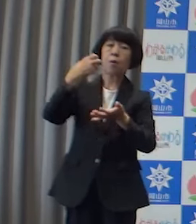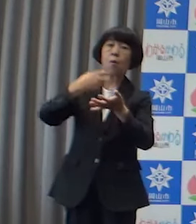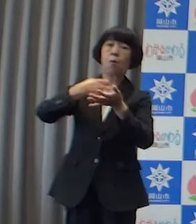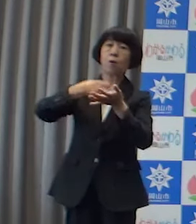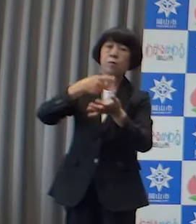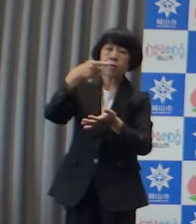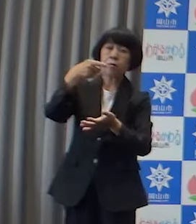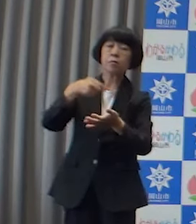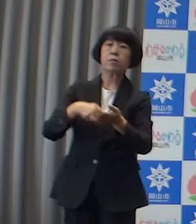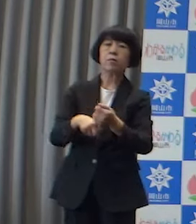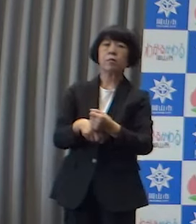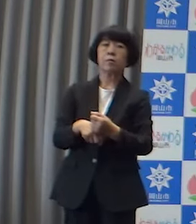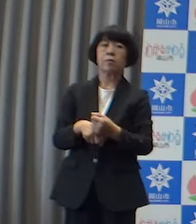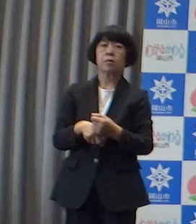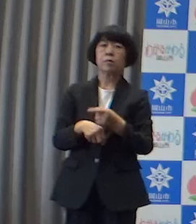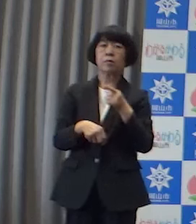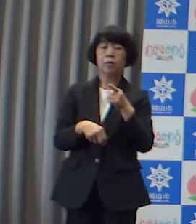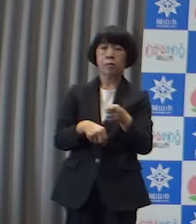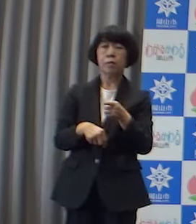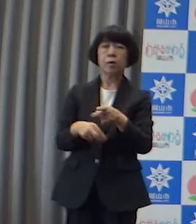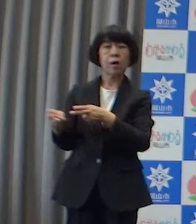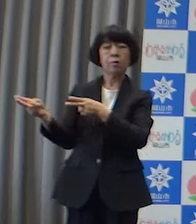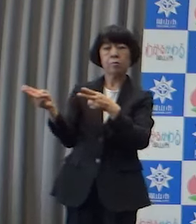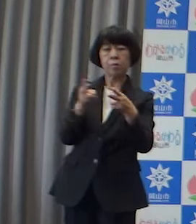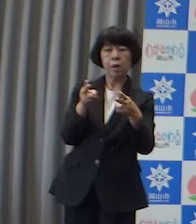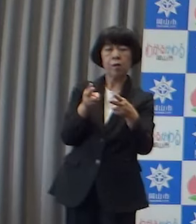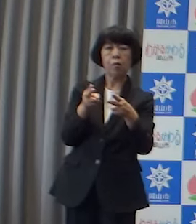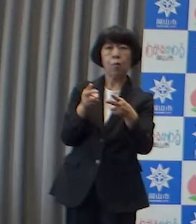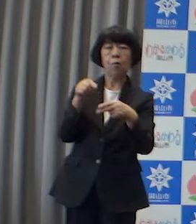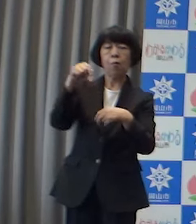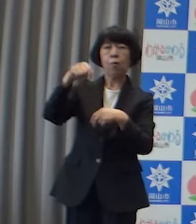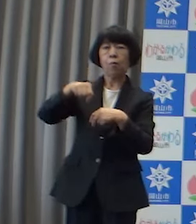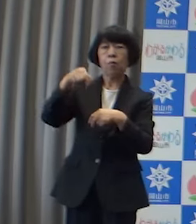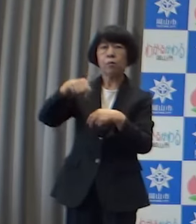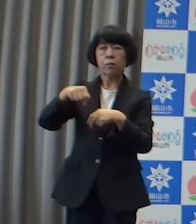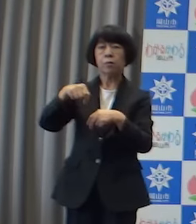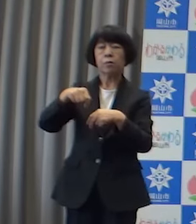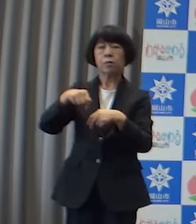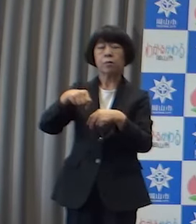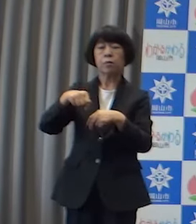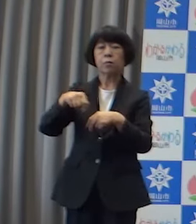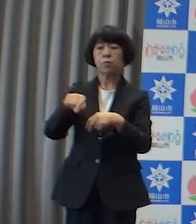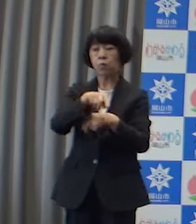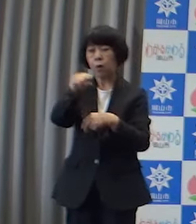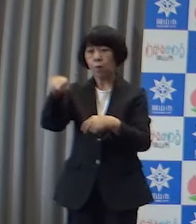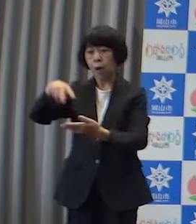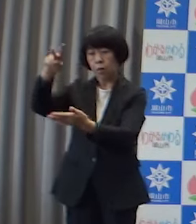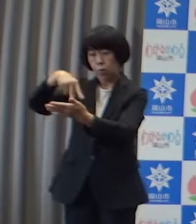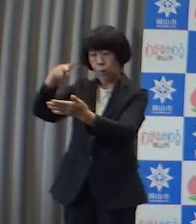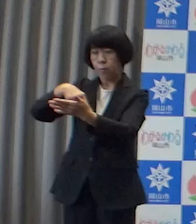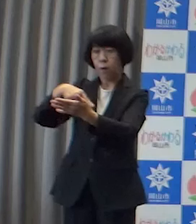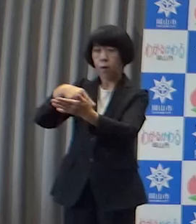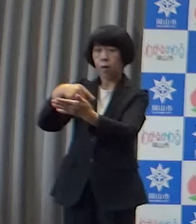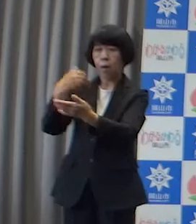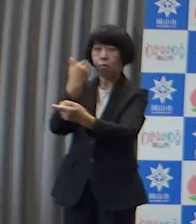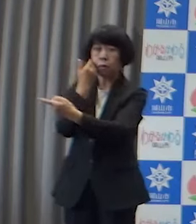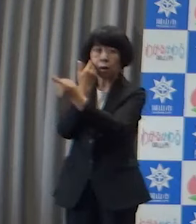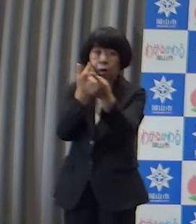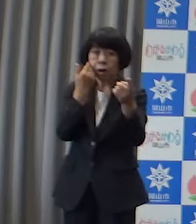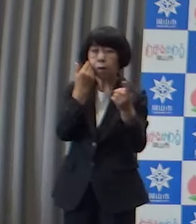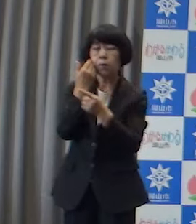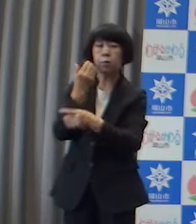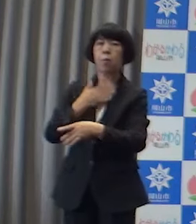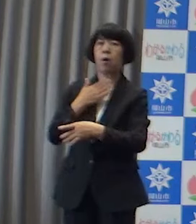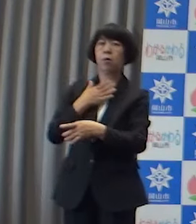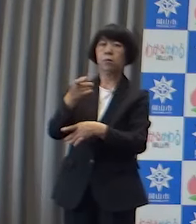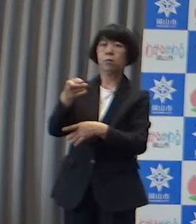一つは、まあ、法律制度そのものっていう、まあ、誰が見ても分かるそういう制度があるわけであ